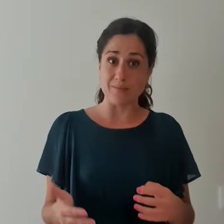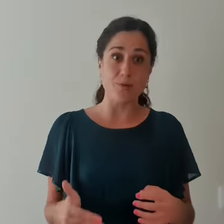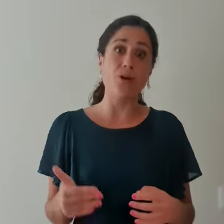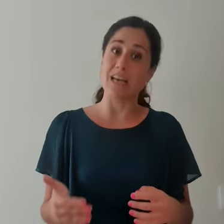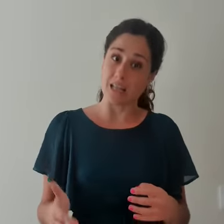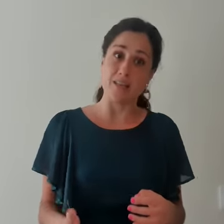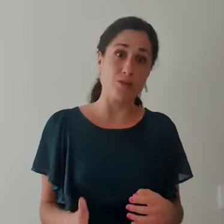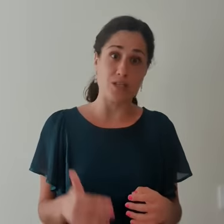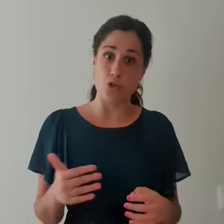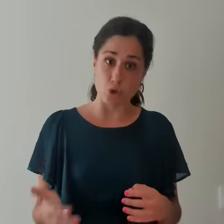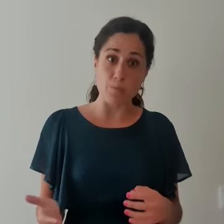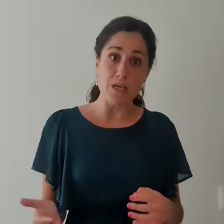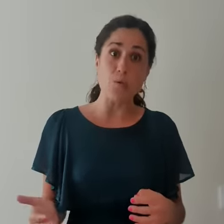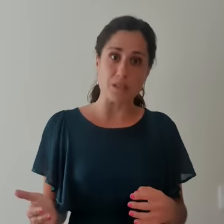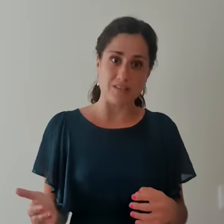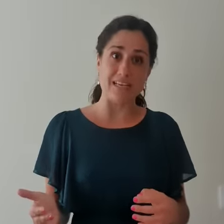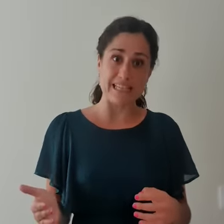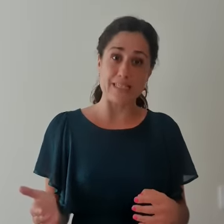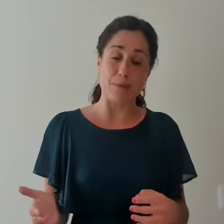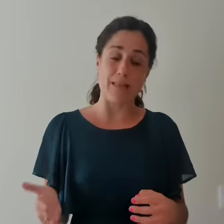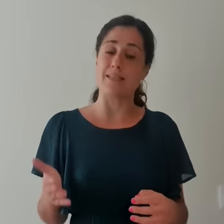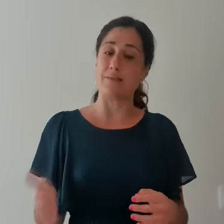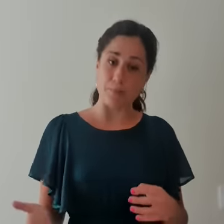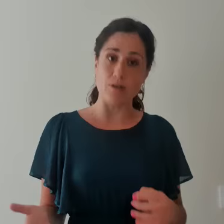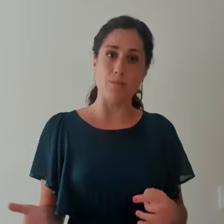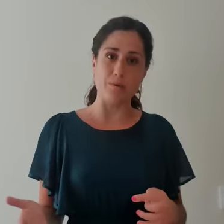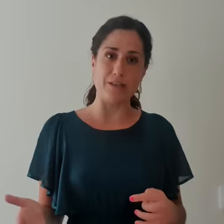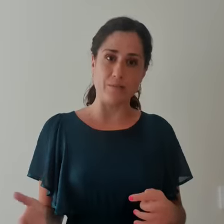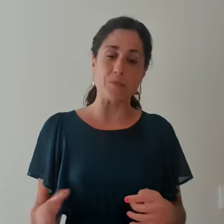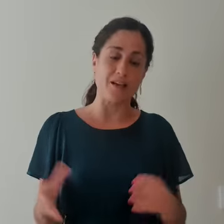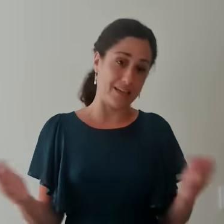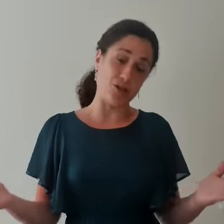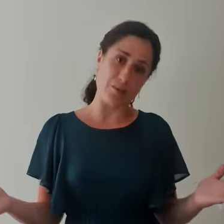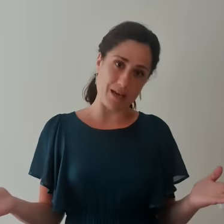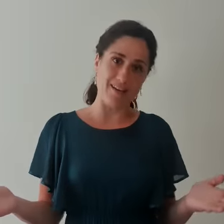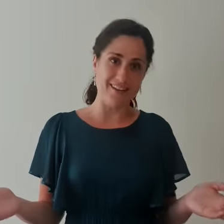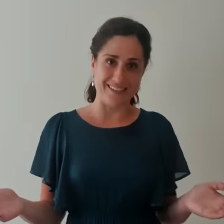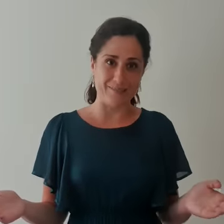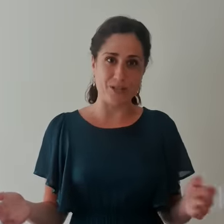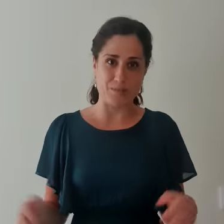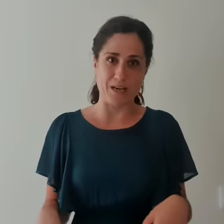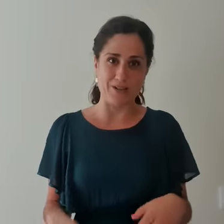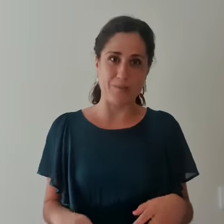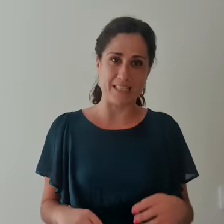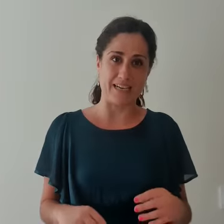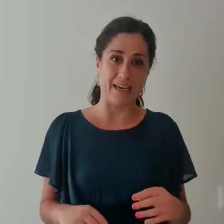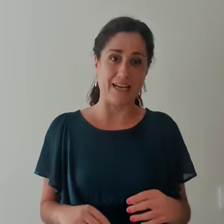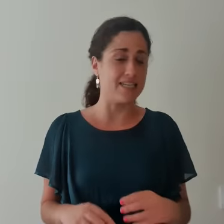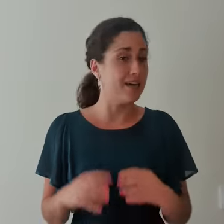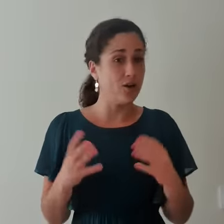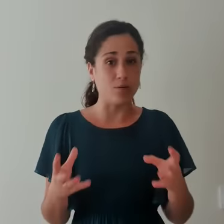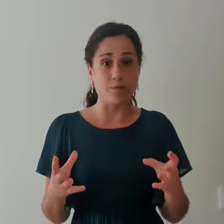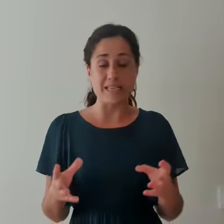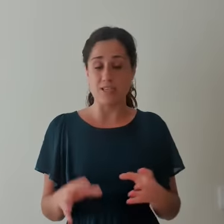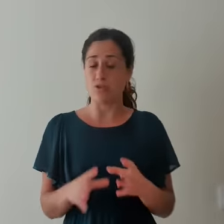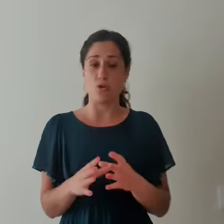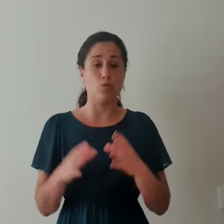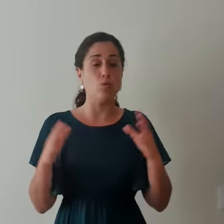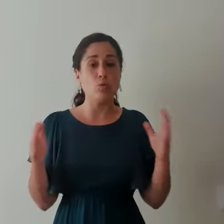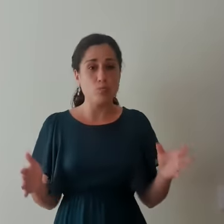ejemplo, relanzando esas 8.400 plazas de empleo público que todavía tenemos esperando para sacarlas. Como veis, son un